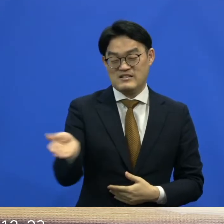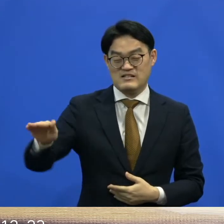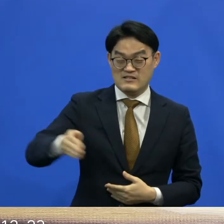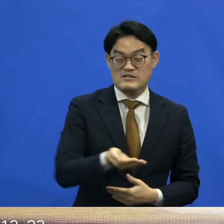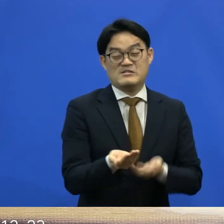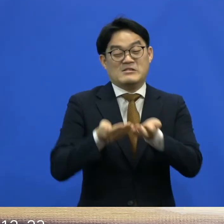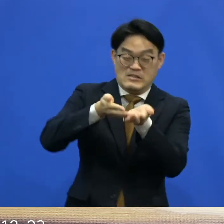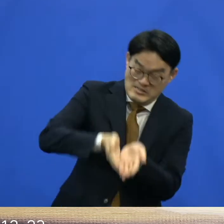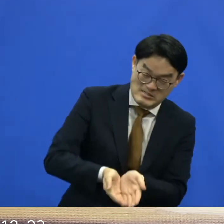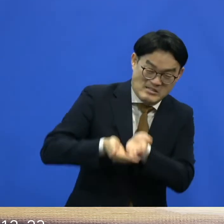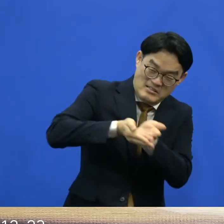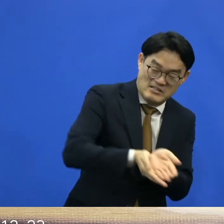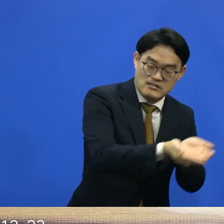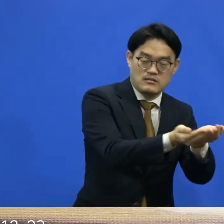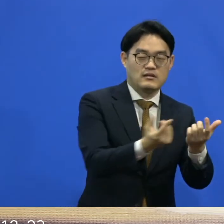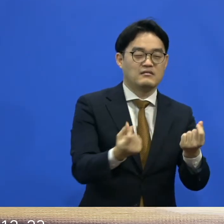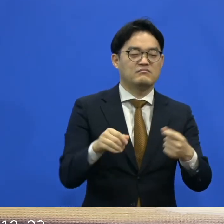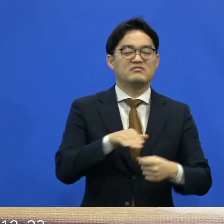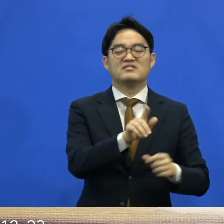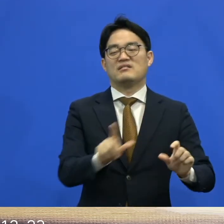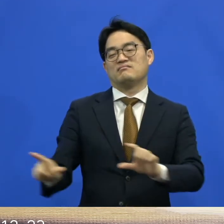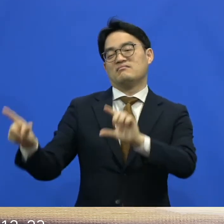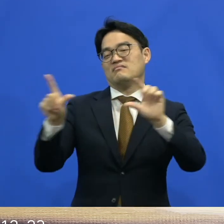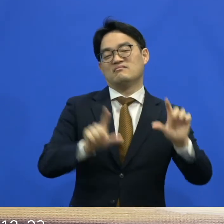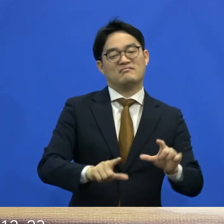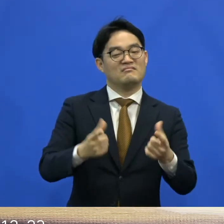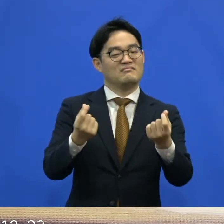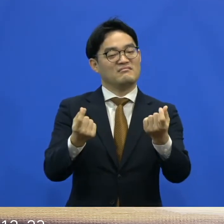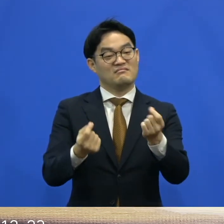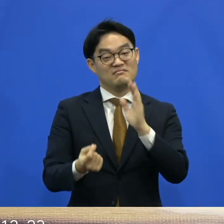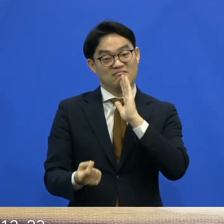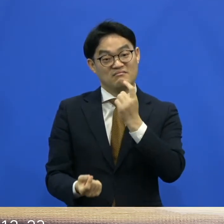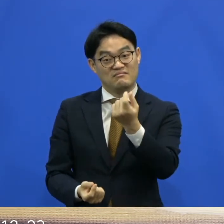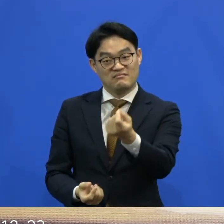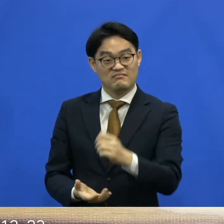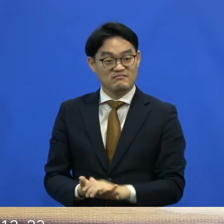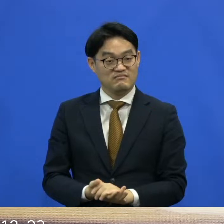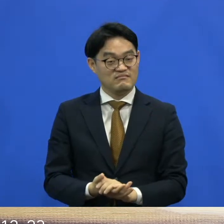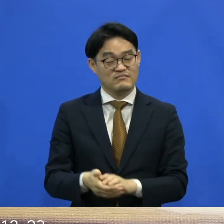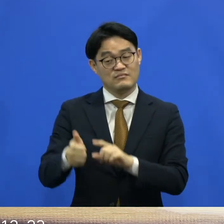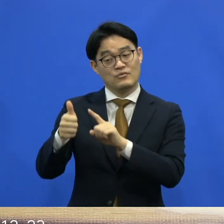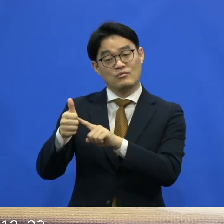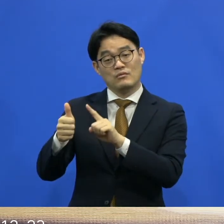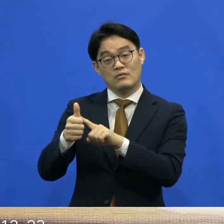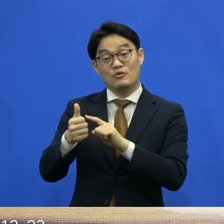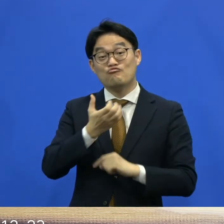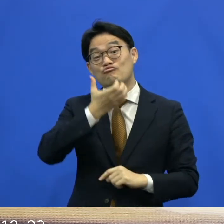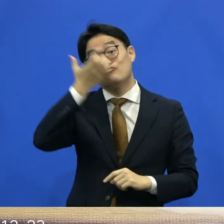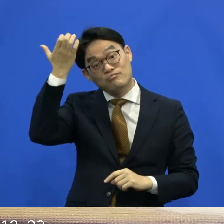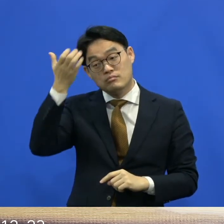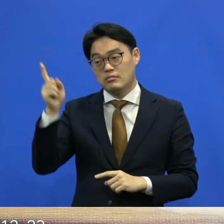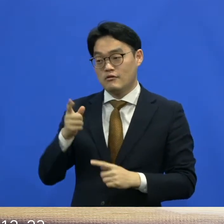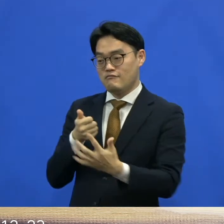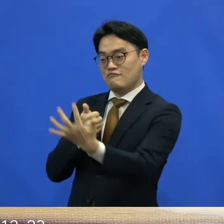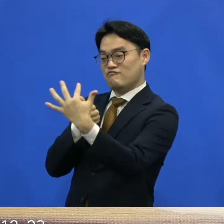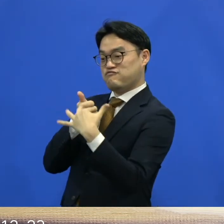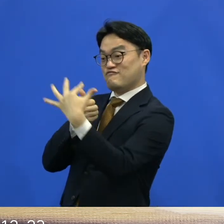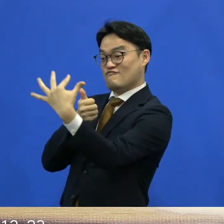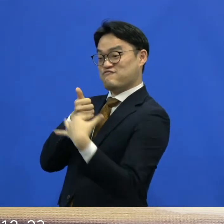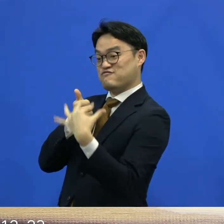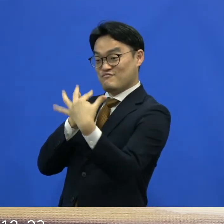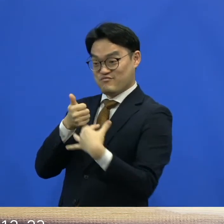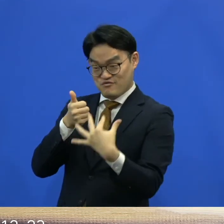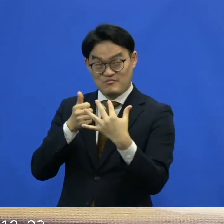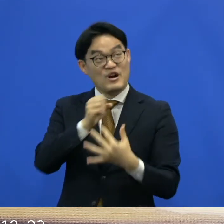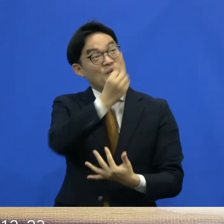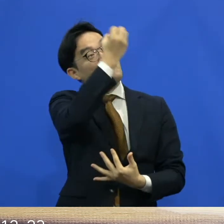굴곡진 삶을 살게 될 때가 많습니다. 자, 요셉이 꾼 꿈은 어디로 갔는가? 꿈과 현실은 점점 더 멀어져 가고